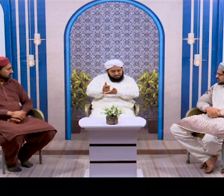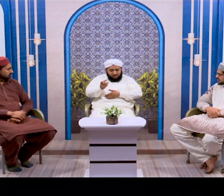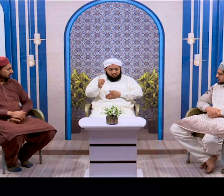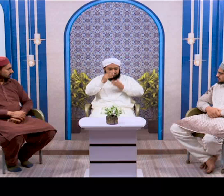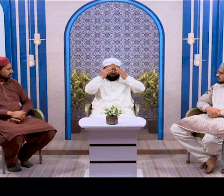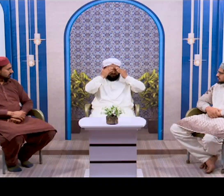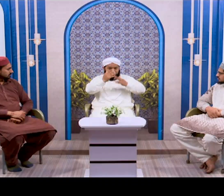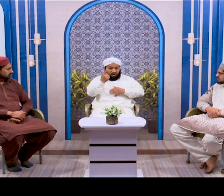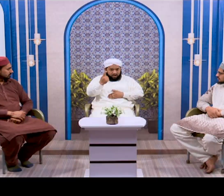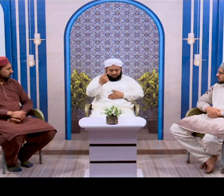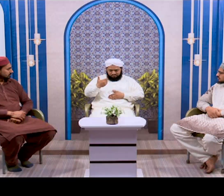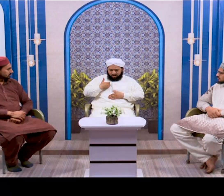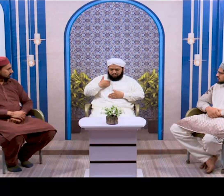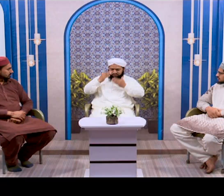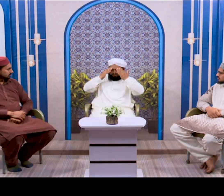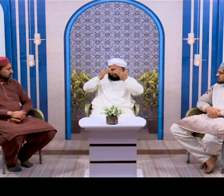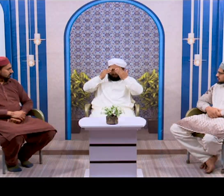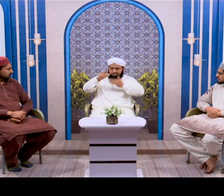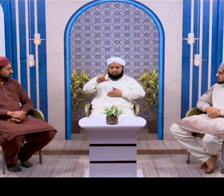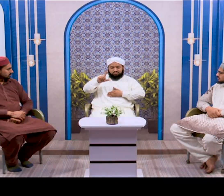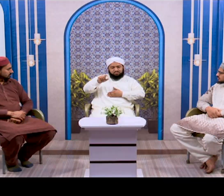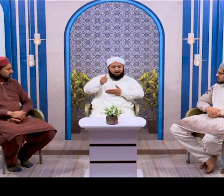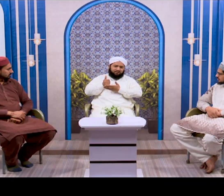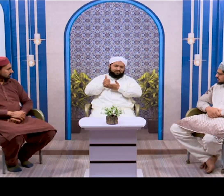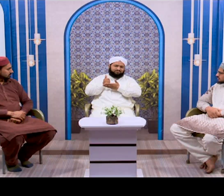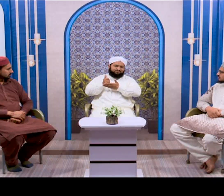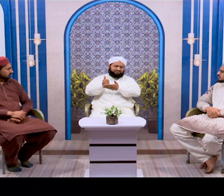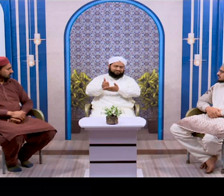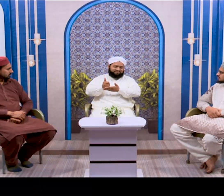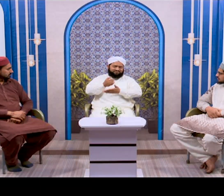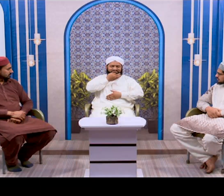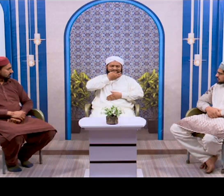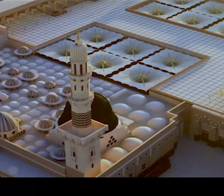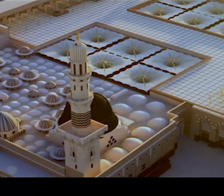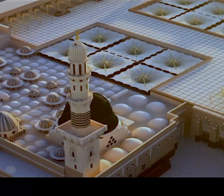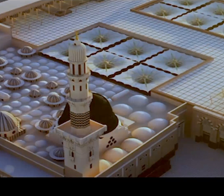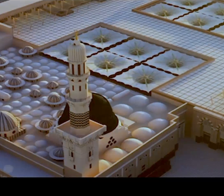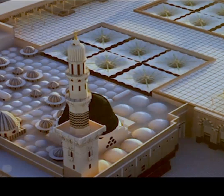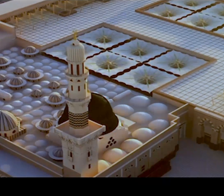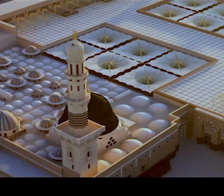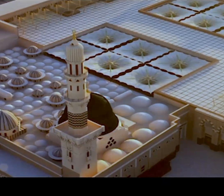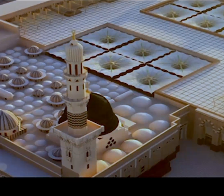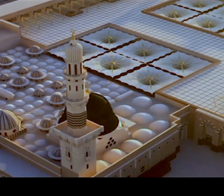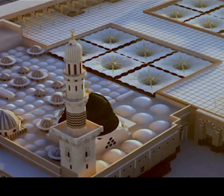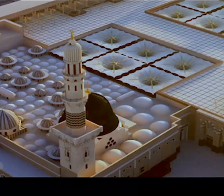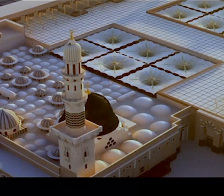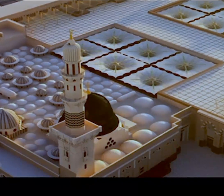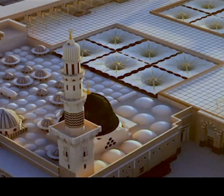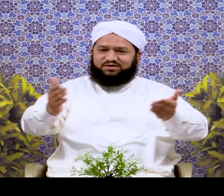سلام بھیجے میں اس پر 10 سلام بھیجوں۔ صلو علی الحبیب صلی اللہ علی محمد۔